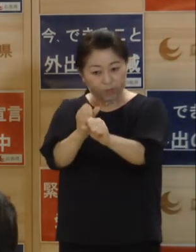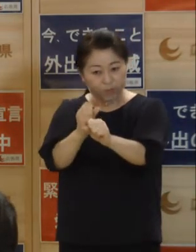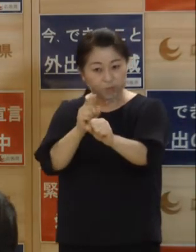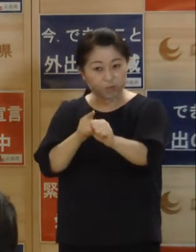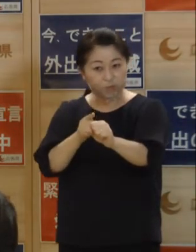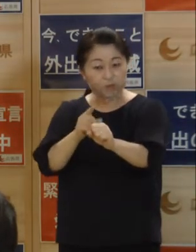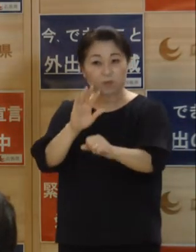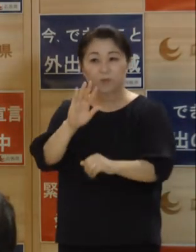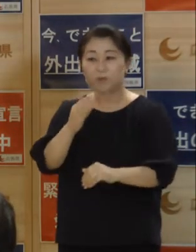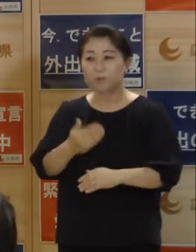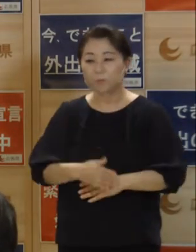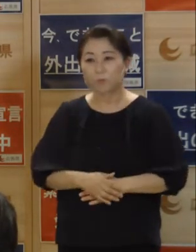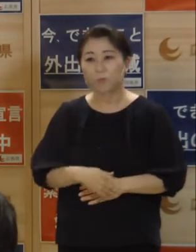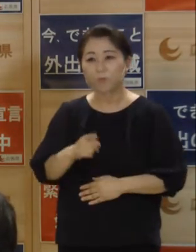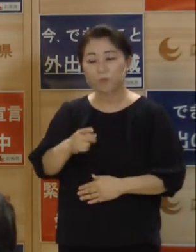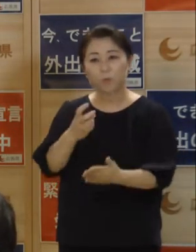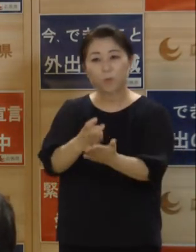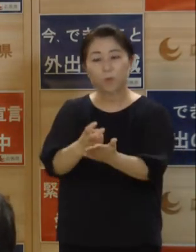ですけれども、